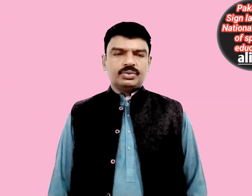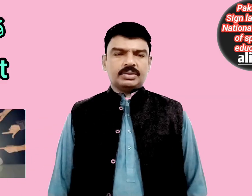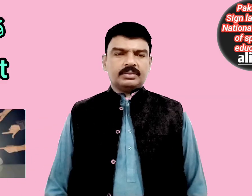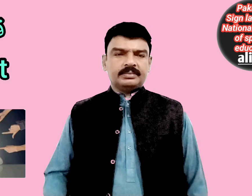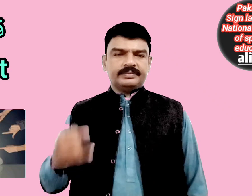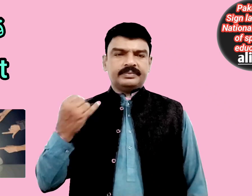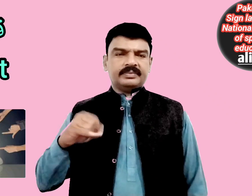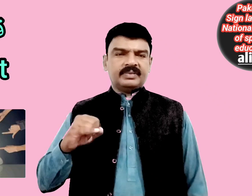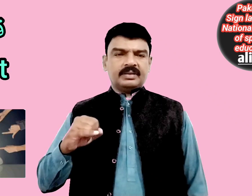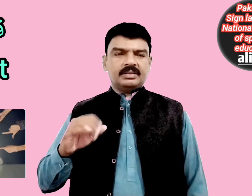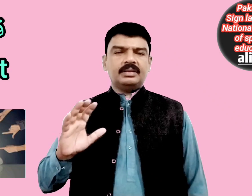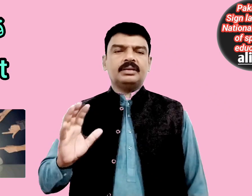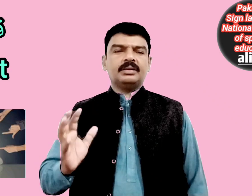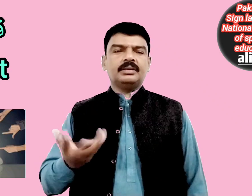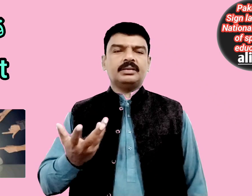قصور غلطی کیا